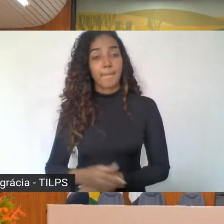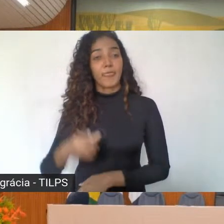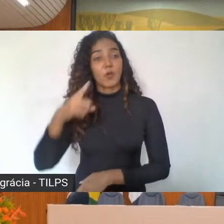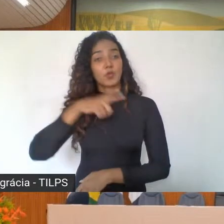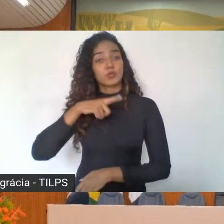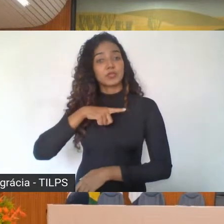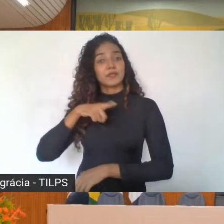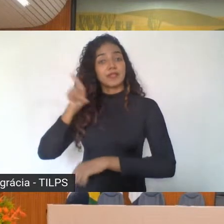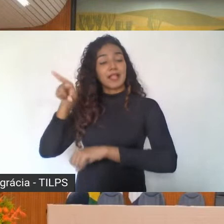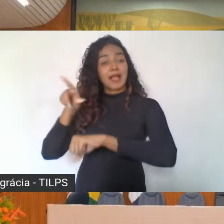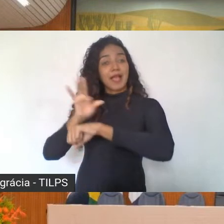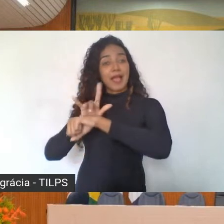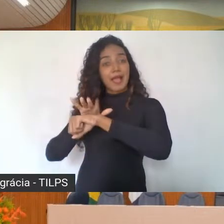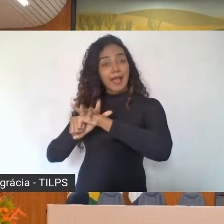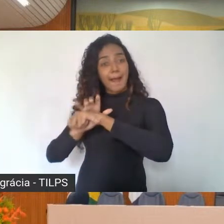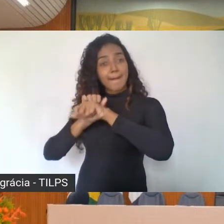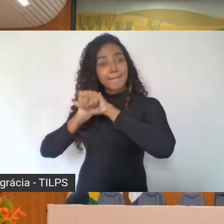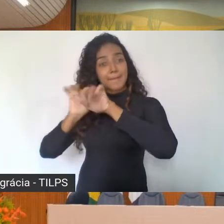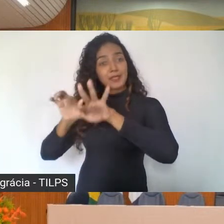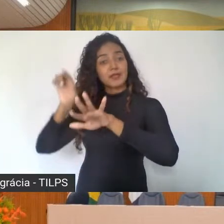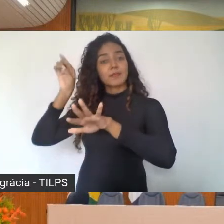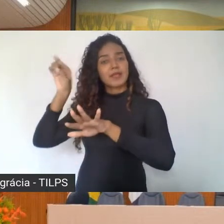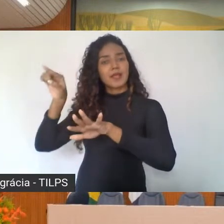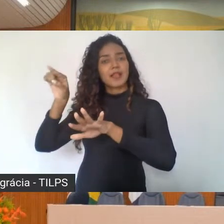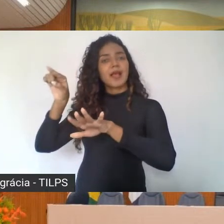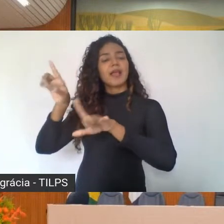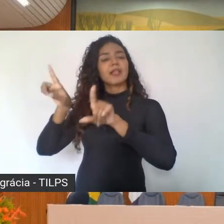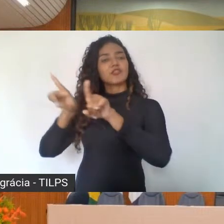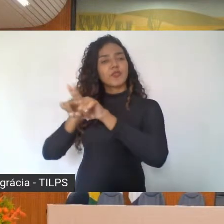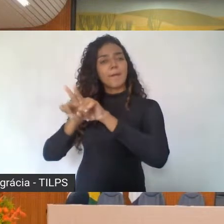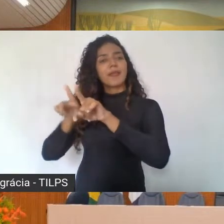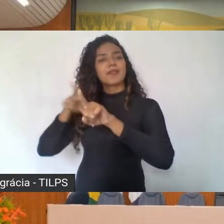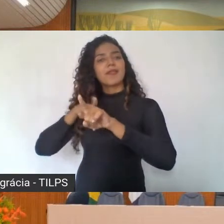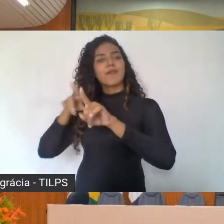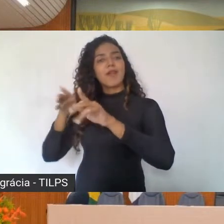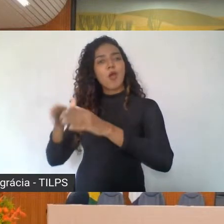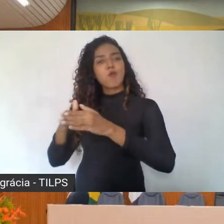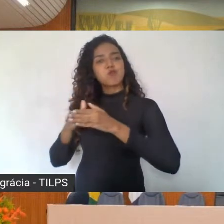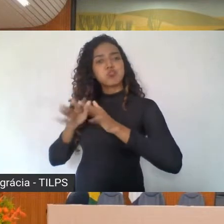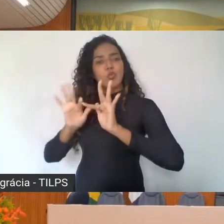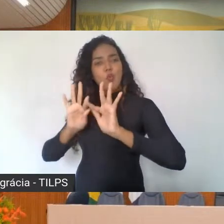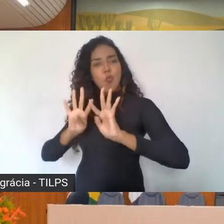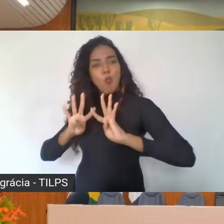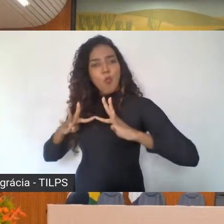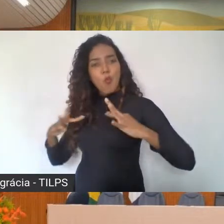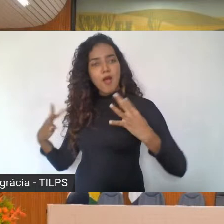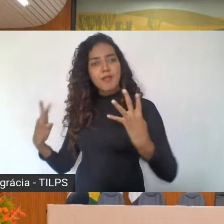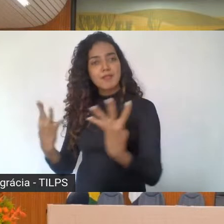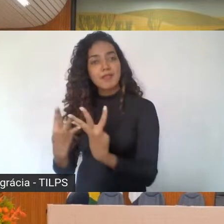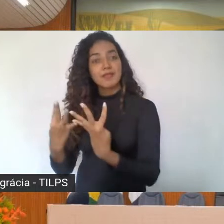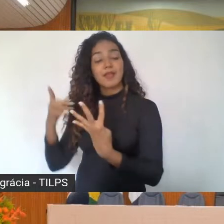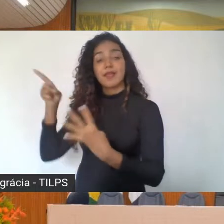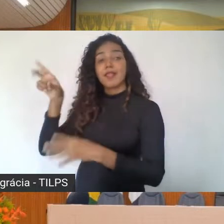a quarentena, e eles foram, então, afastados. A universidade fechou. Isso é um exemplo, isso é